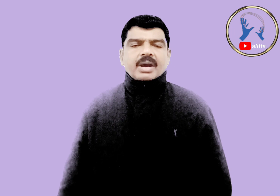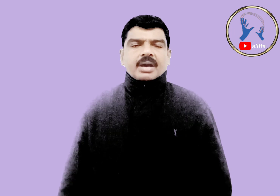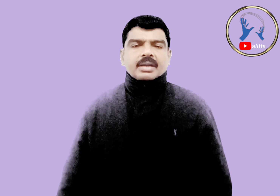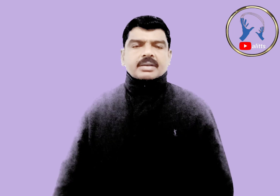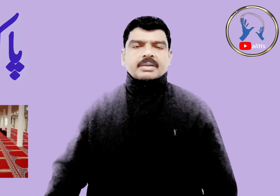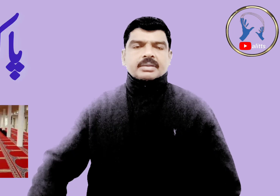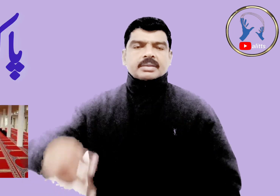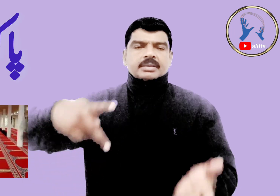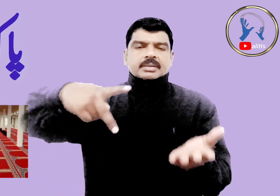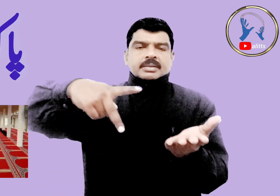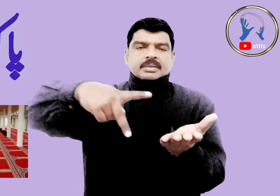पाक